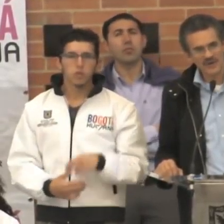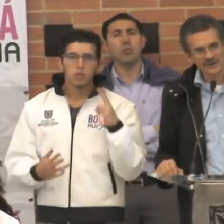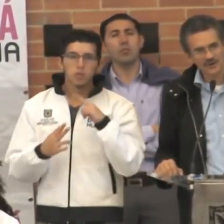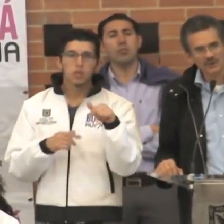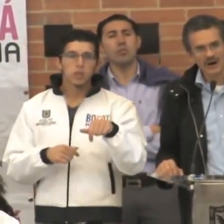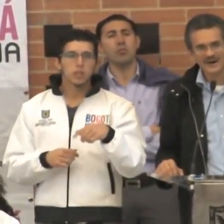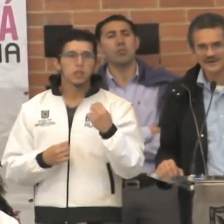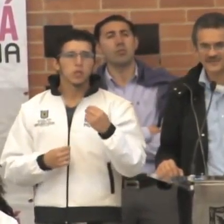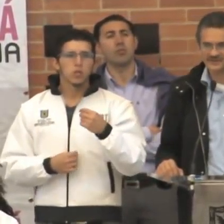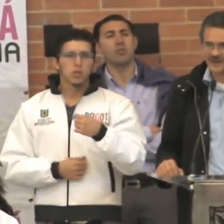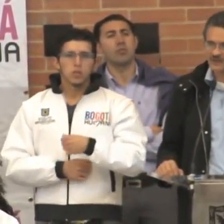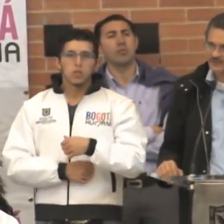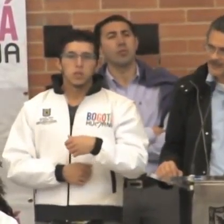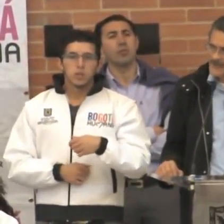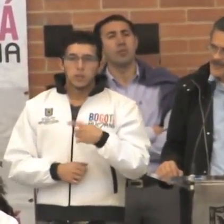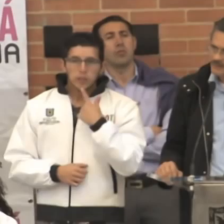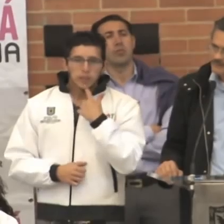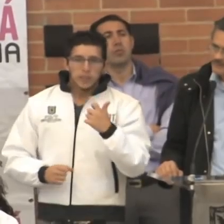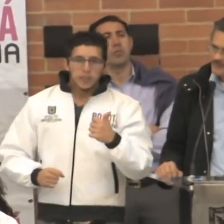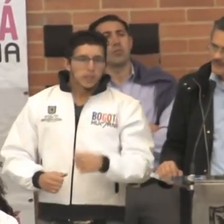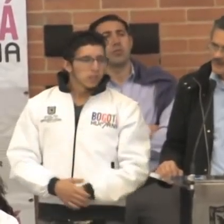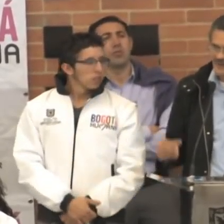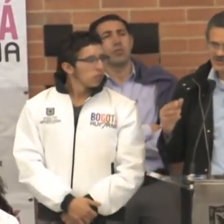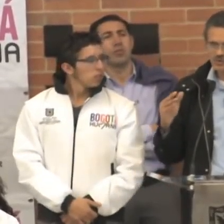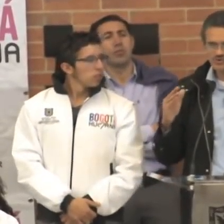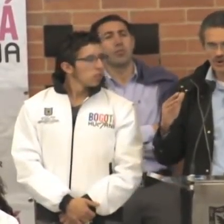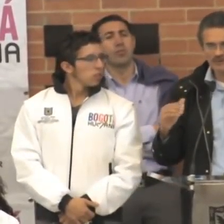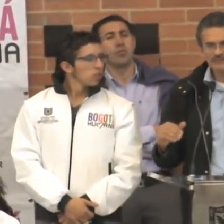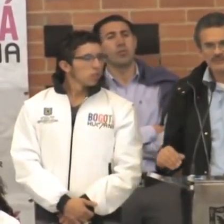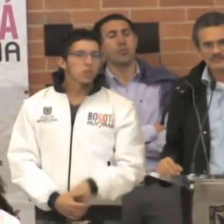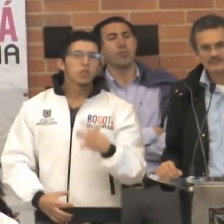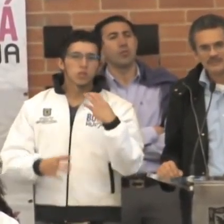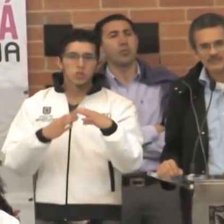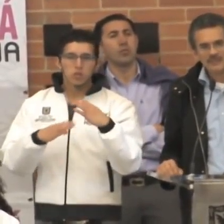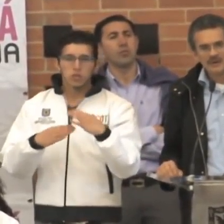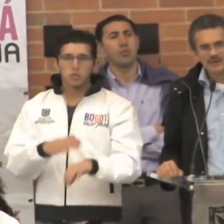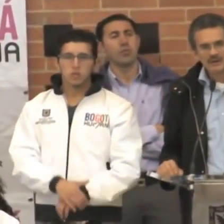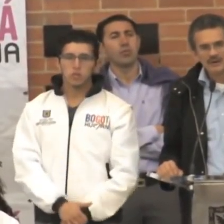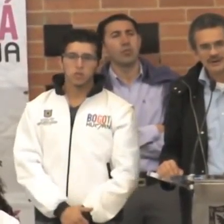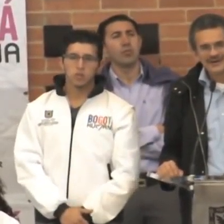que este gobierno haya enfrentado. la discusión